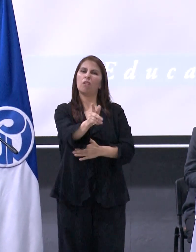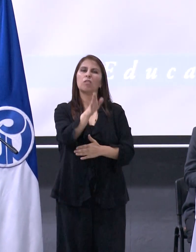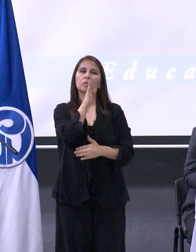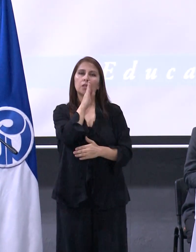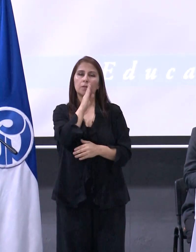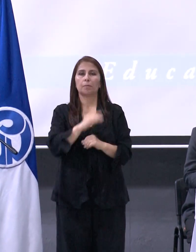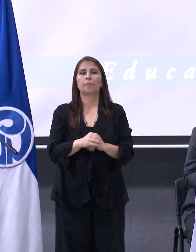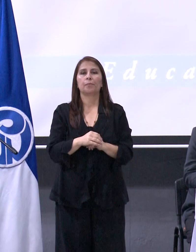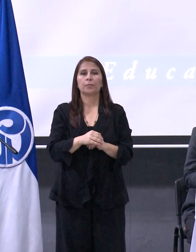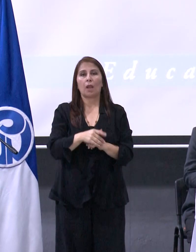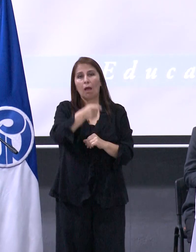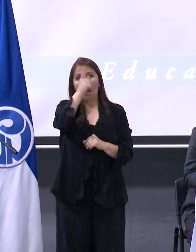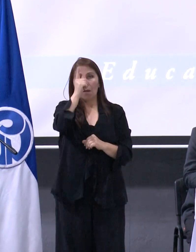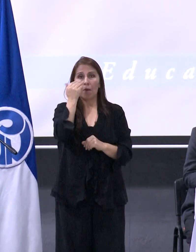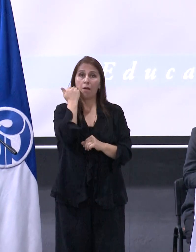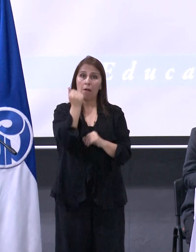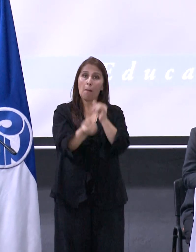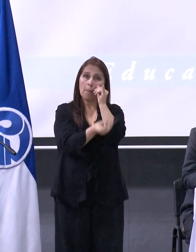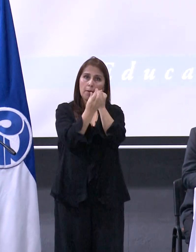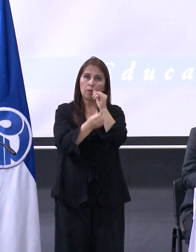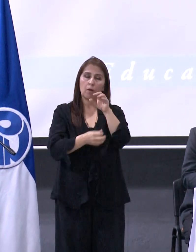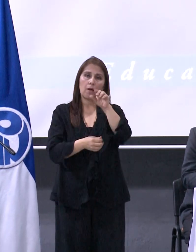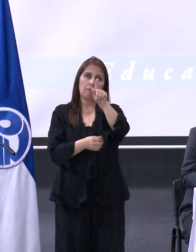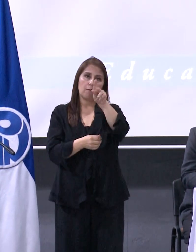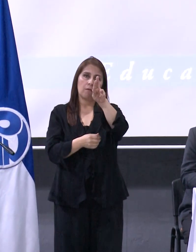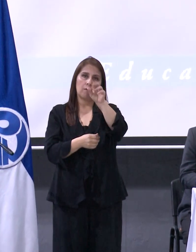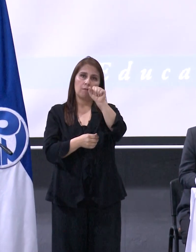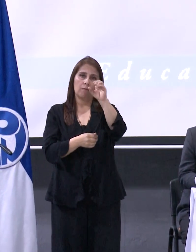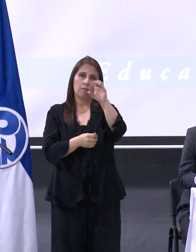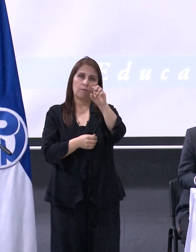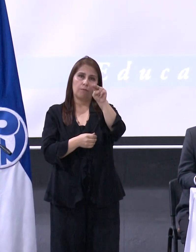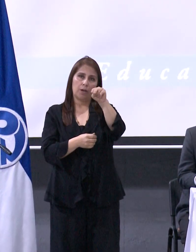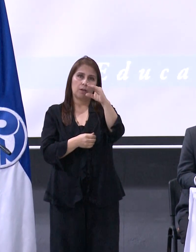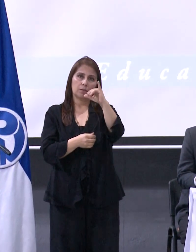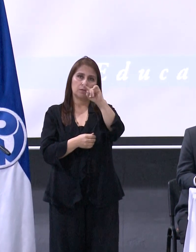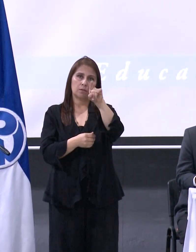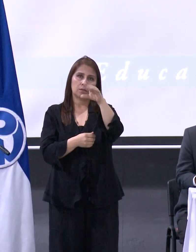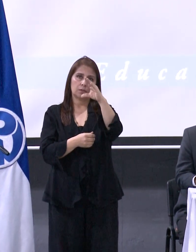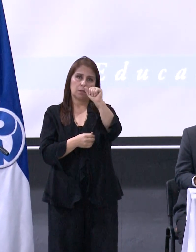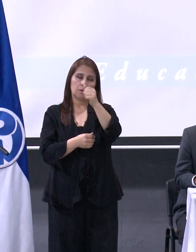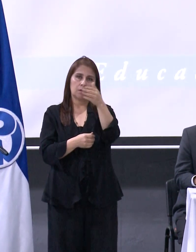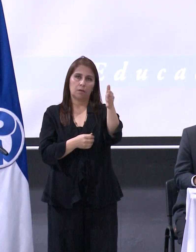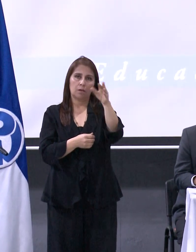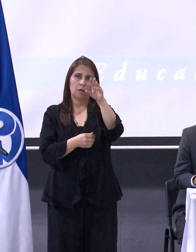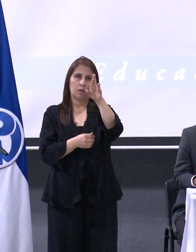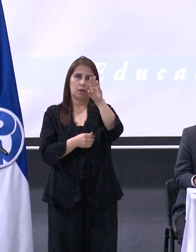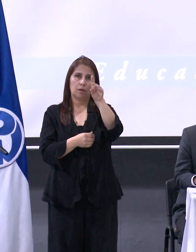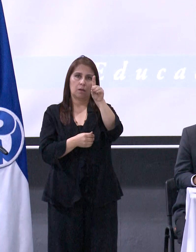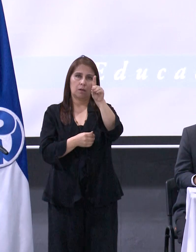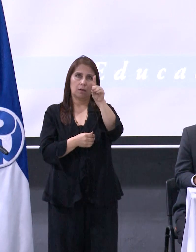alemana franziska rat que que estuvo en un primer momento en colombia entre